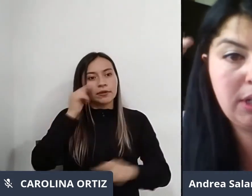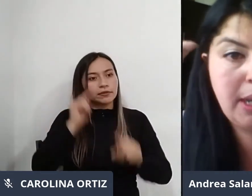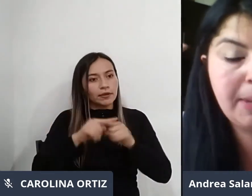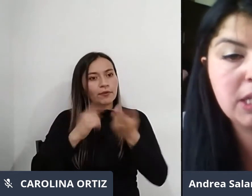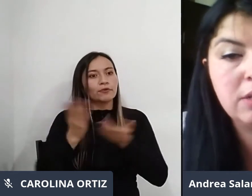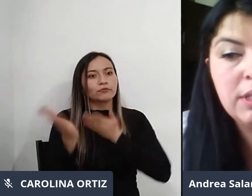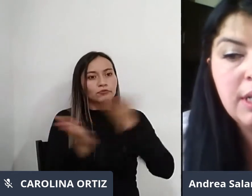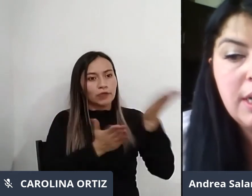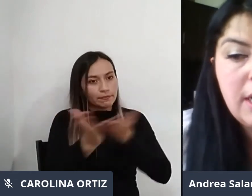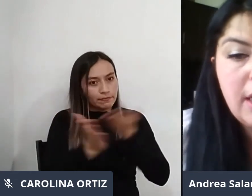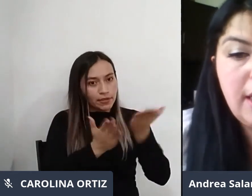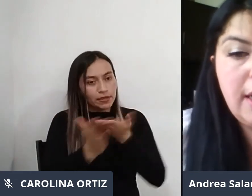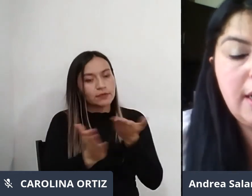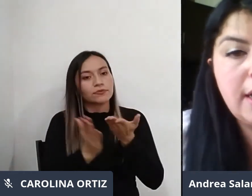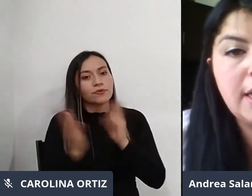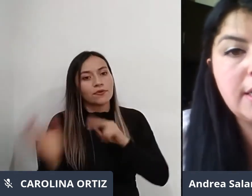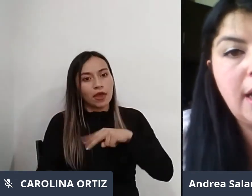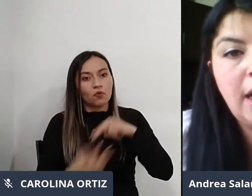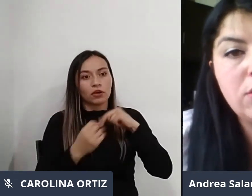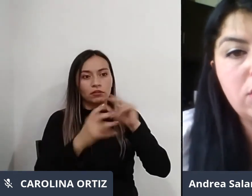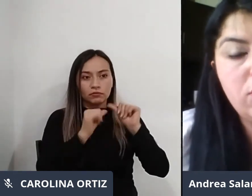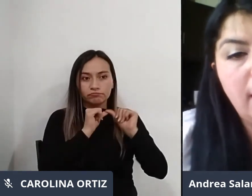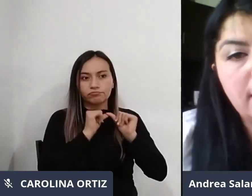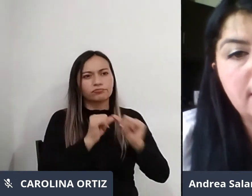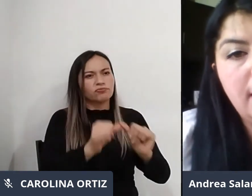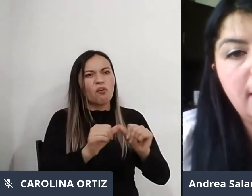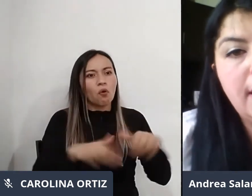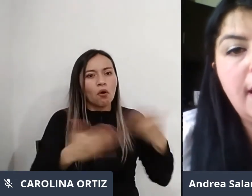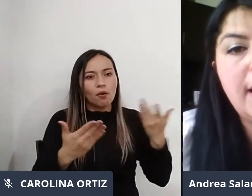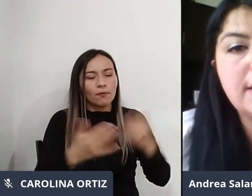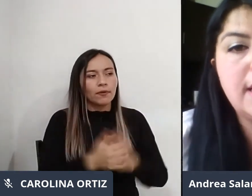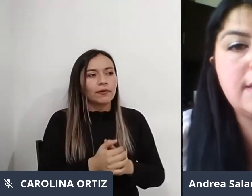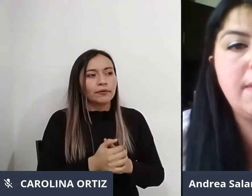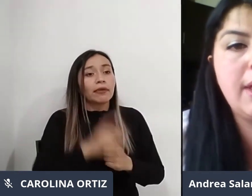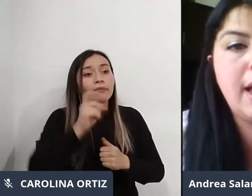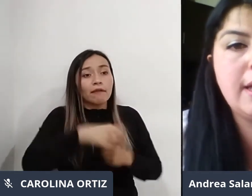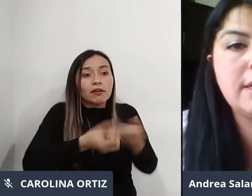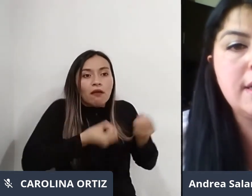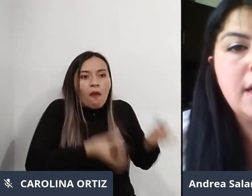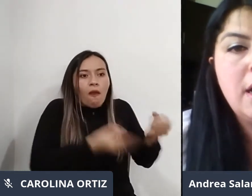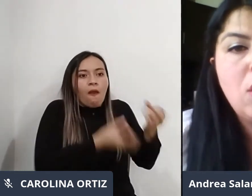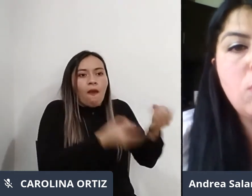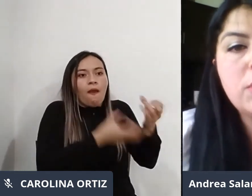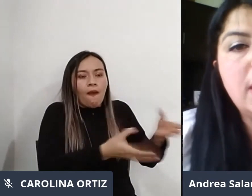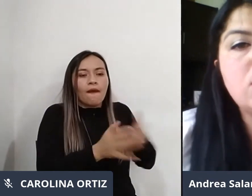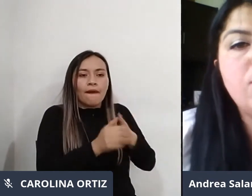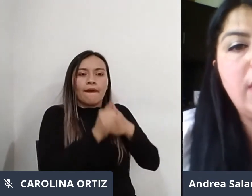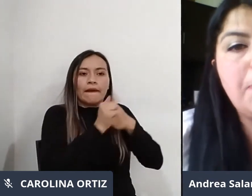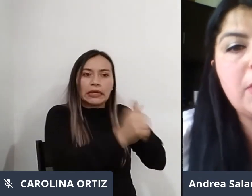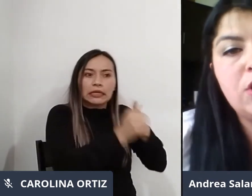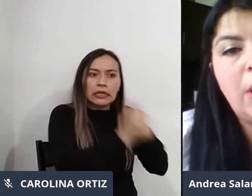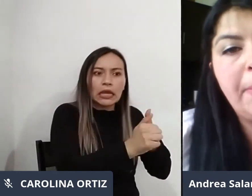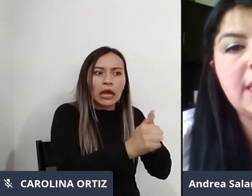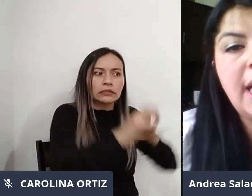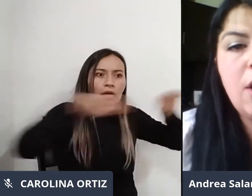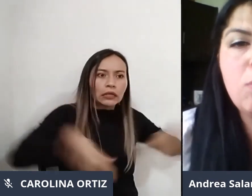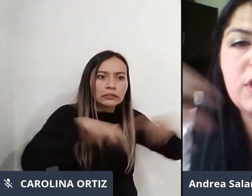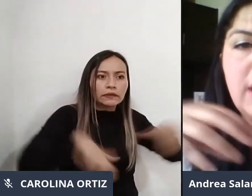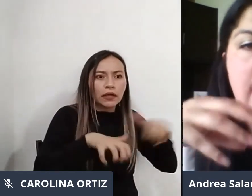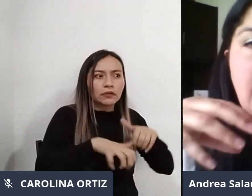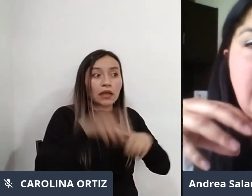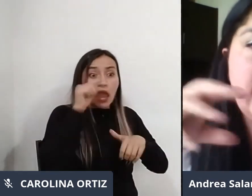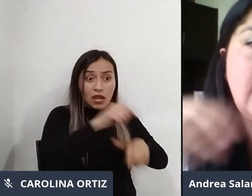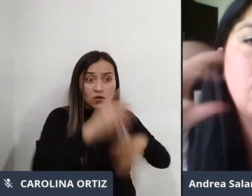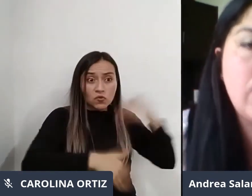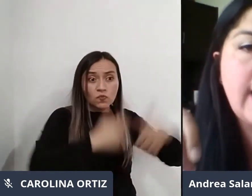educativo, servicio, que llenara a los estudiantes de guías y actividades como si eso fuera el proceso de aprendizaje, como